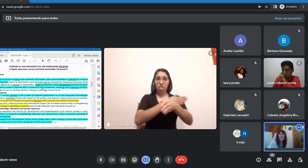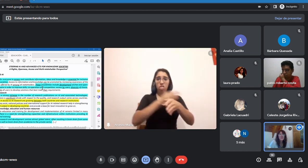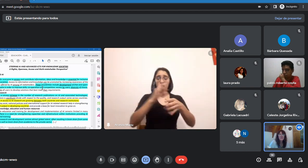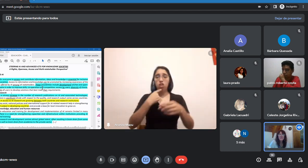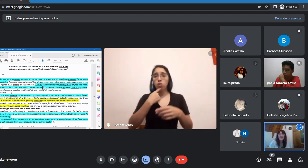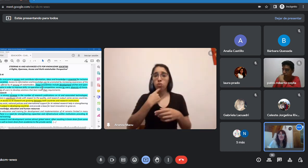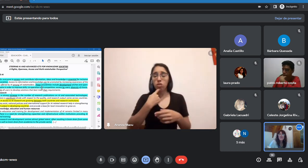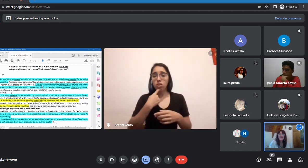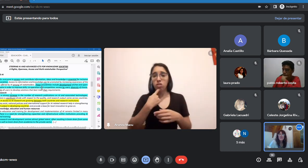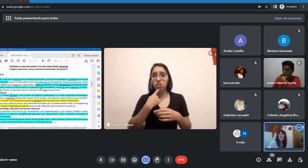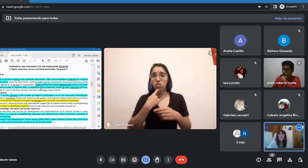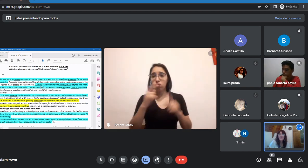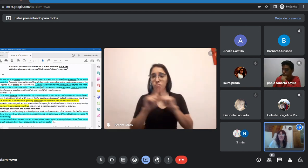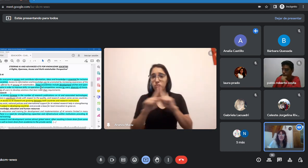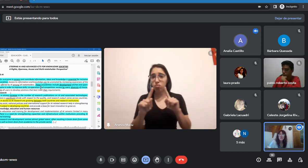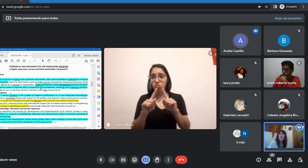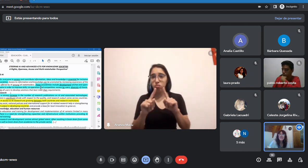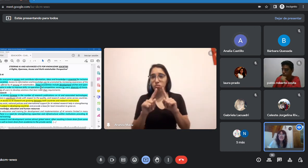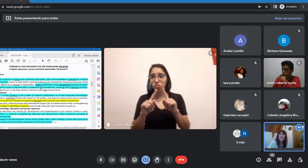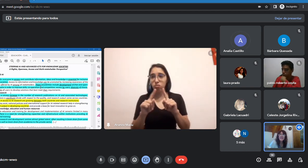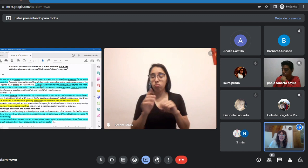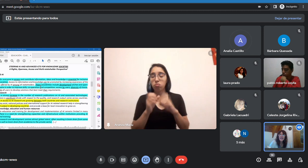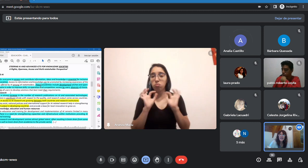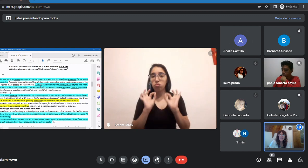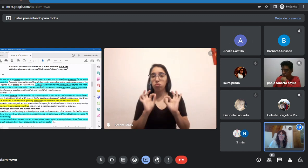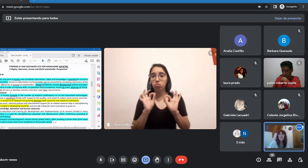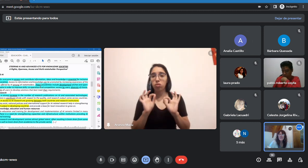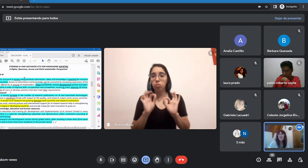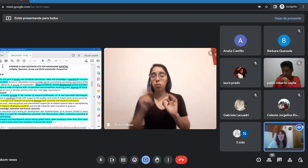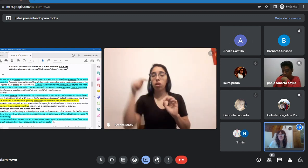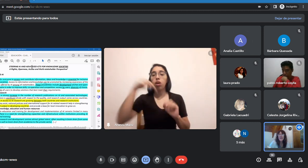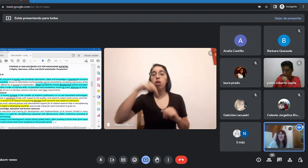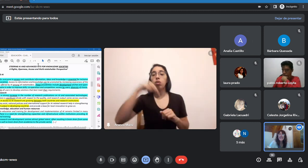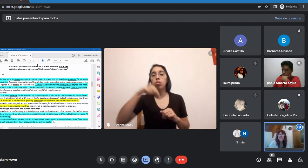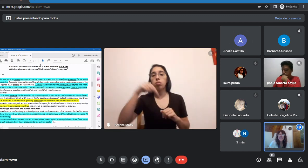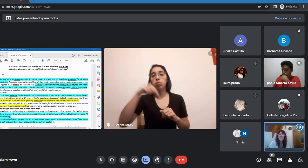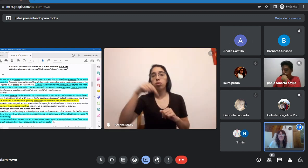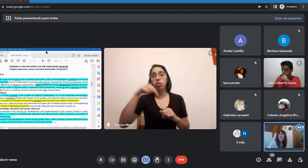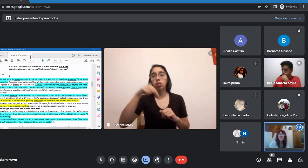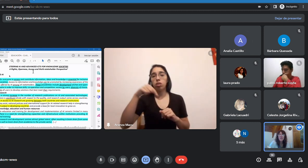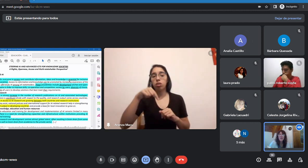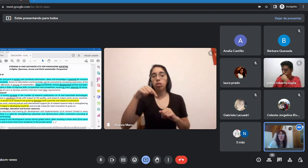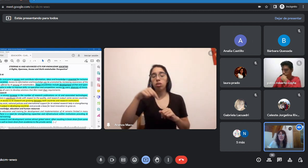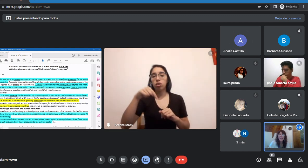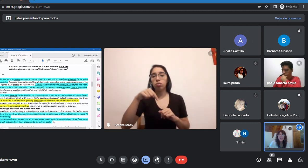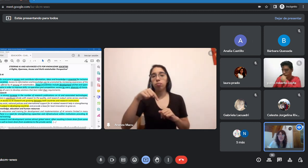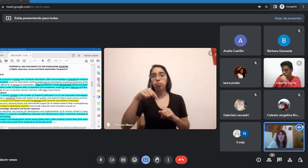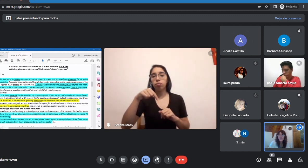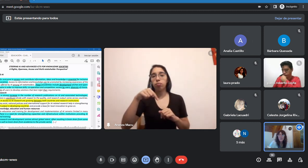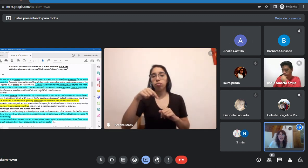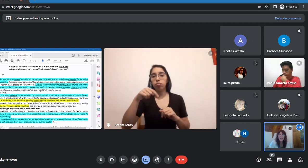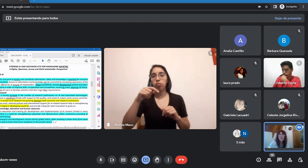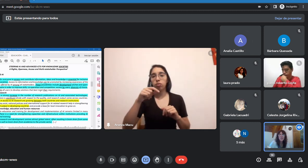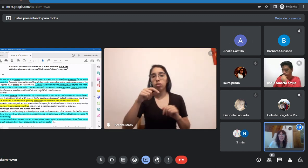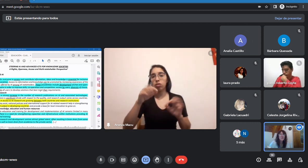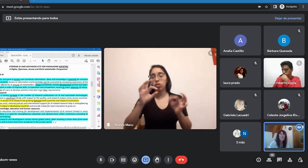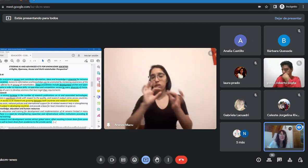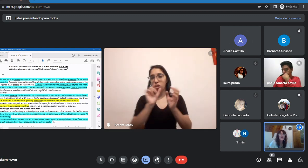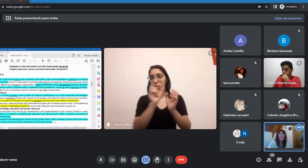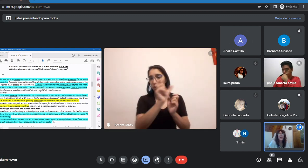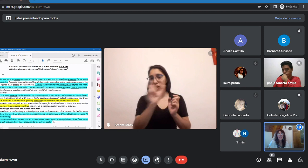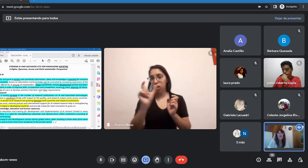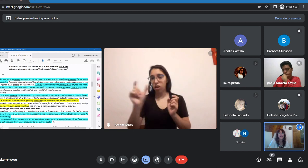¿No? Bien, entonces en esta tenemos, ahí están las palabras, yo les dejo el texto, pero ustedes, yo la